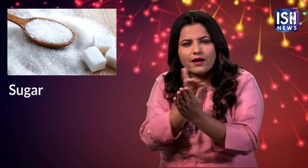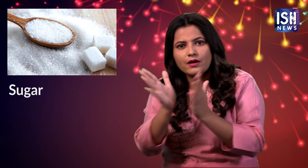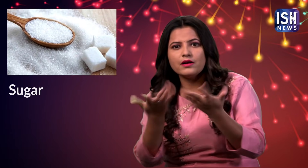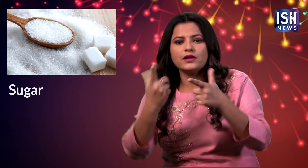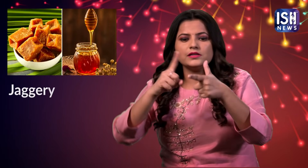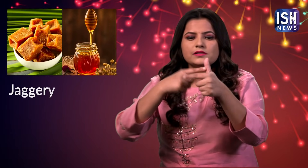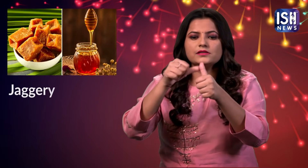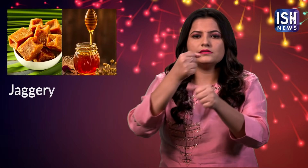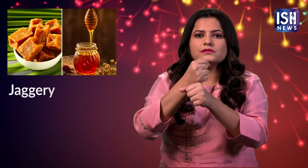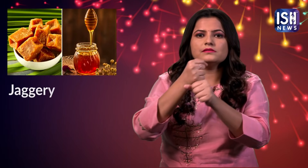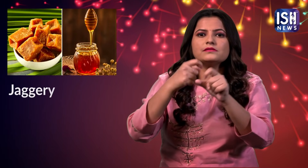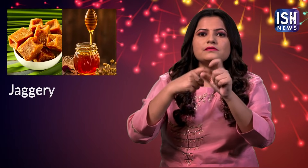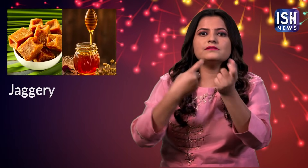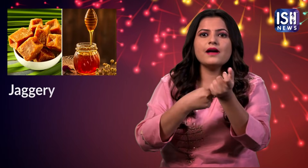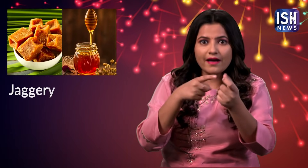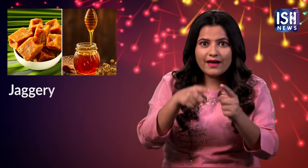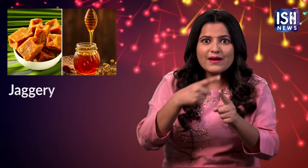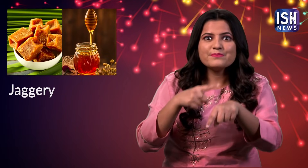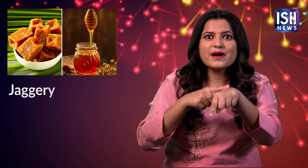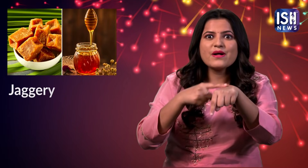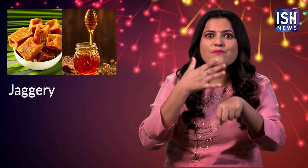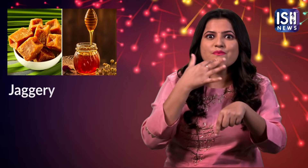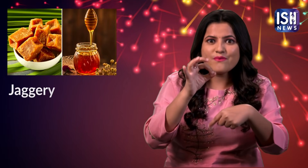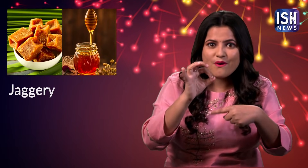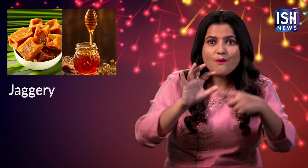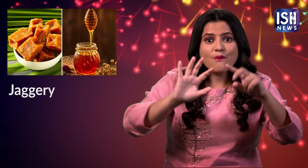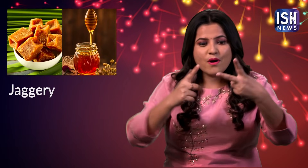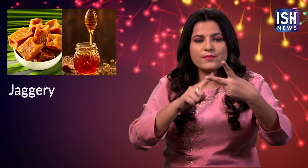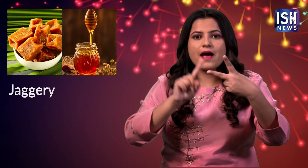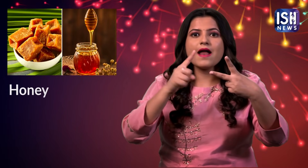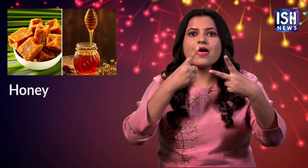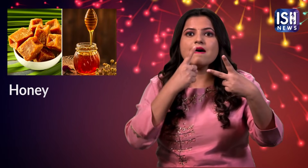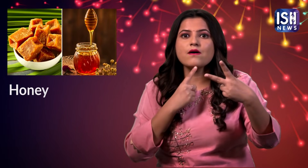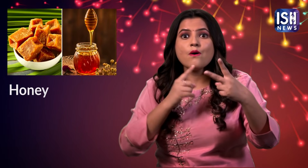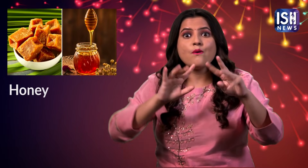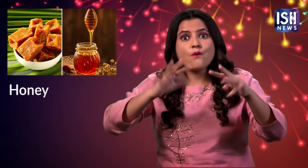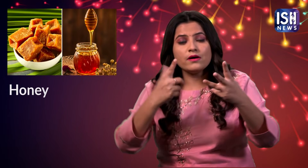अपने बोजन को मीठा करने के लिए गुड, शहद या ताजे फल का प्रयोग करे